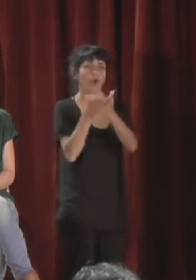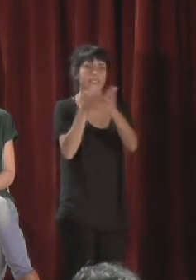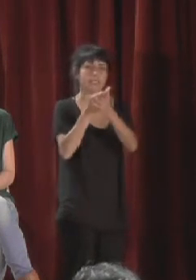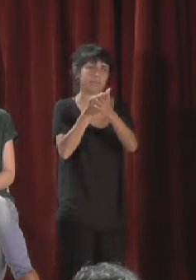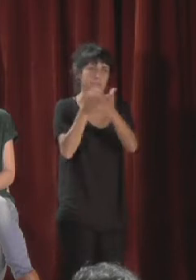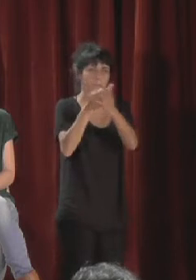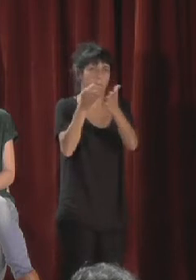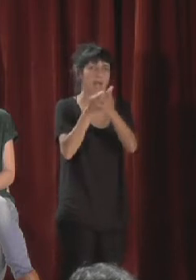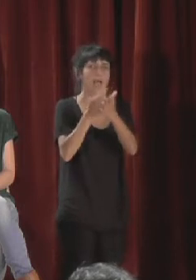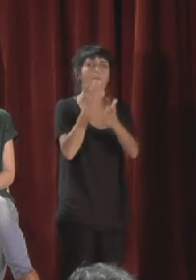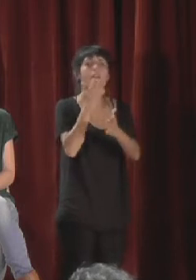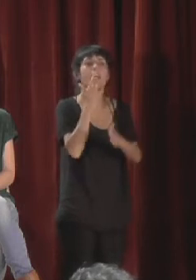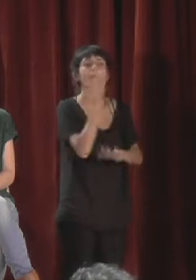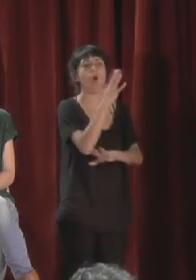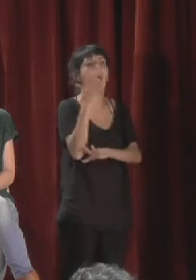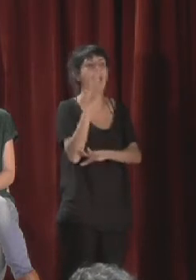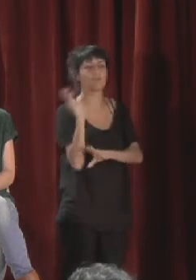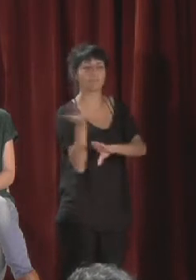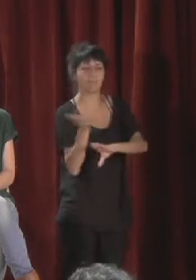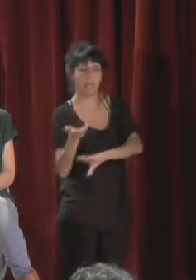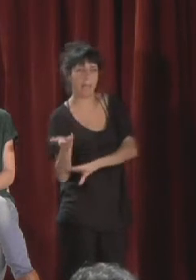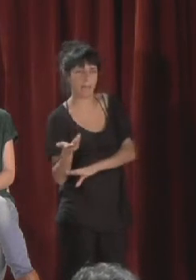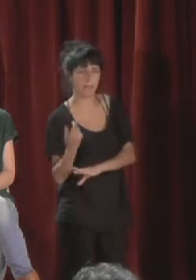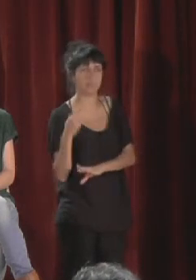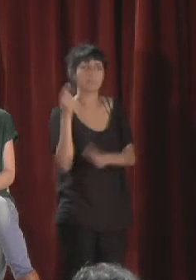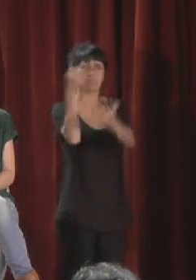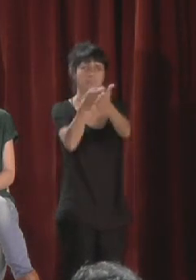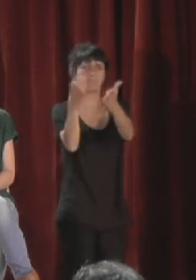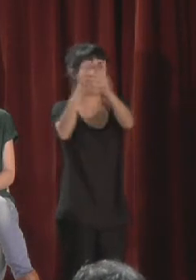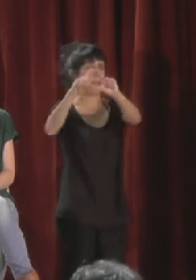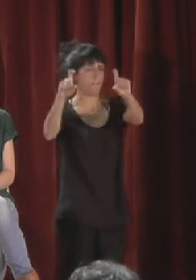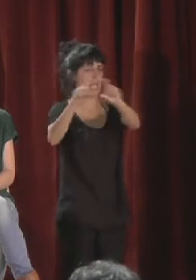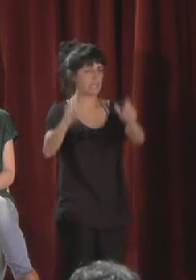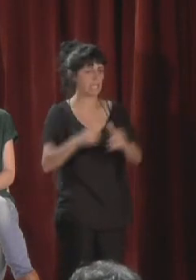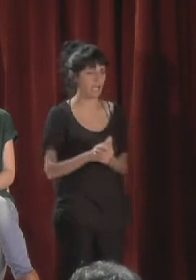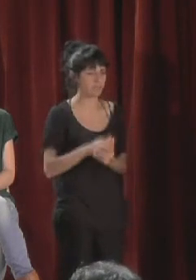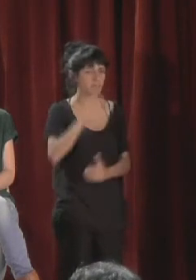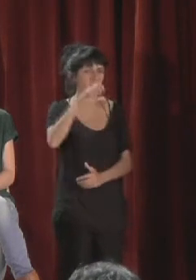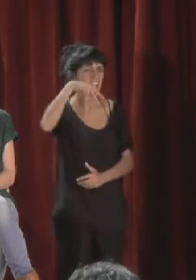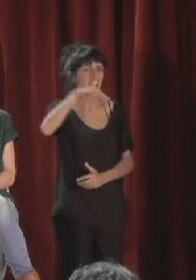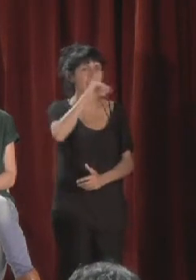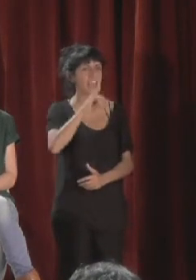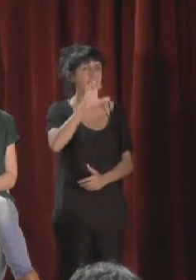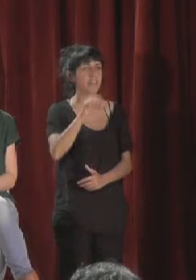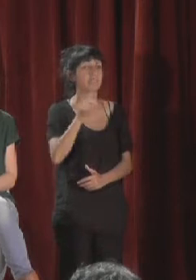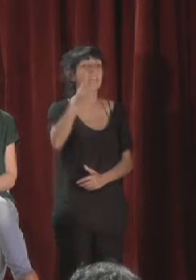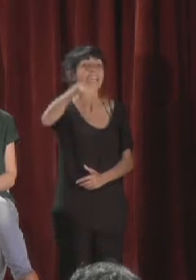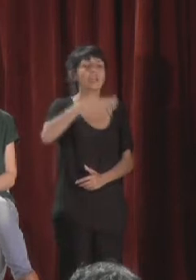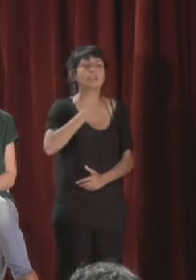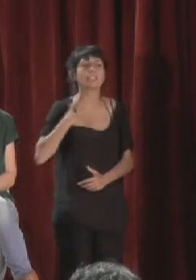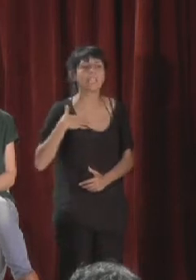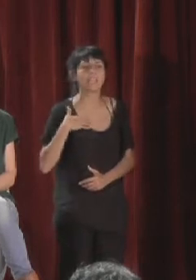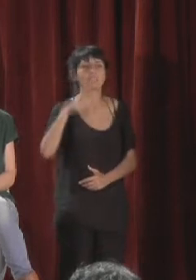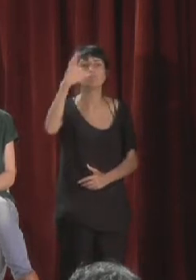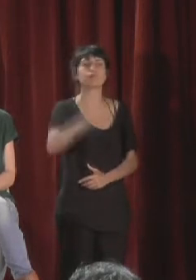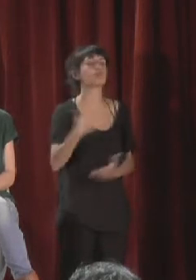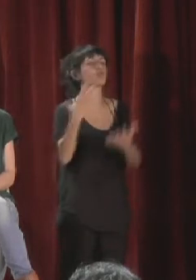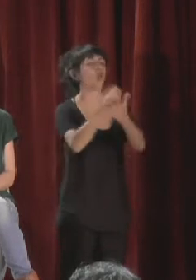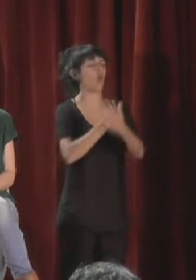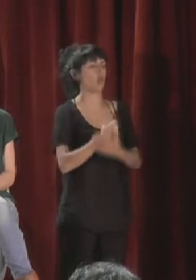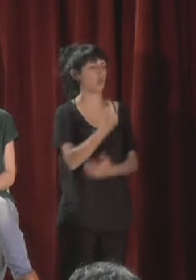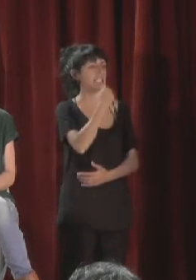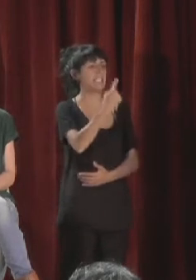e asina tratados ilegais en Turquía. Eles queren quedar con todo. Inventaron unha crise que non